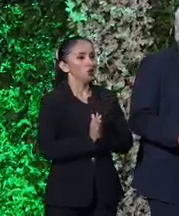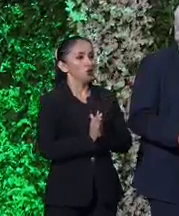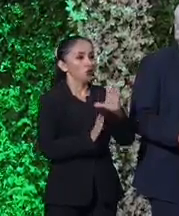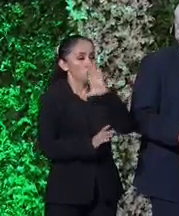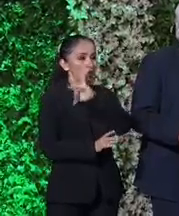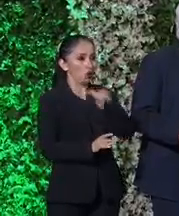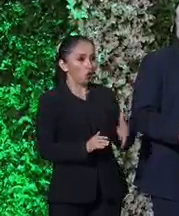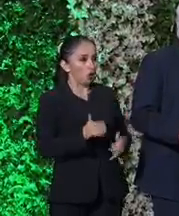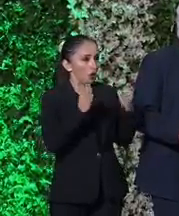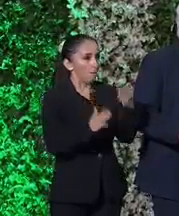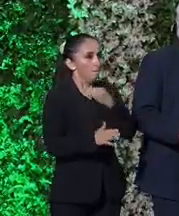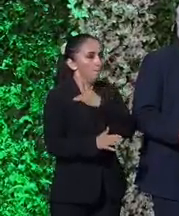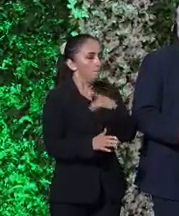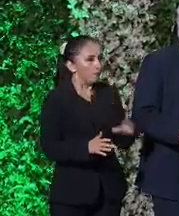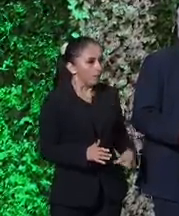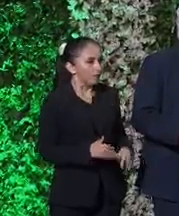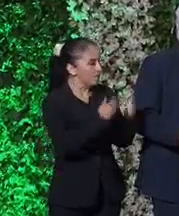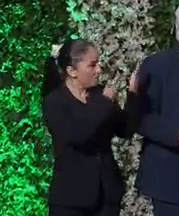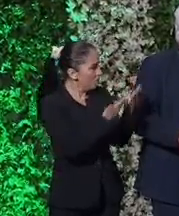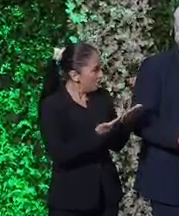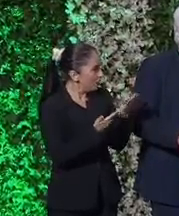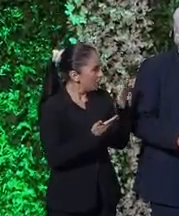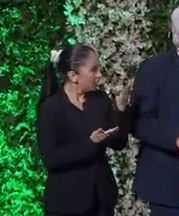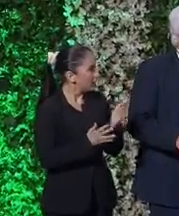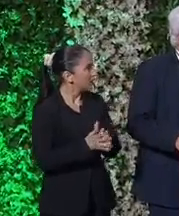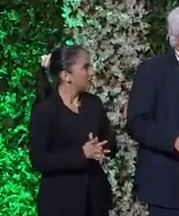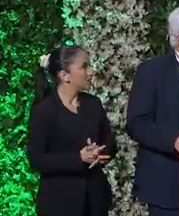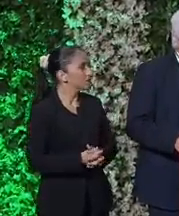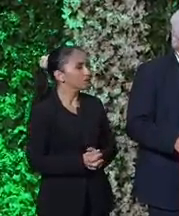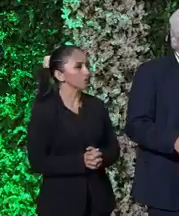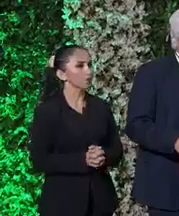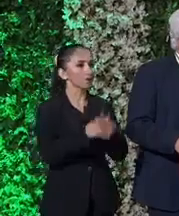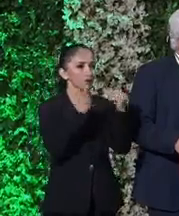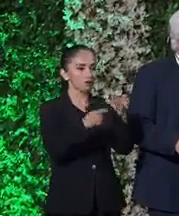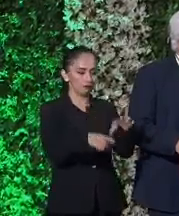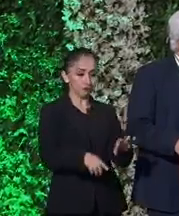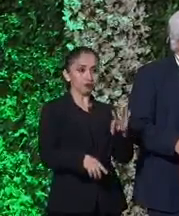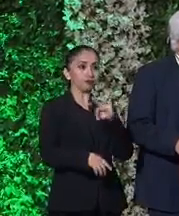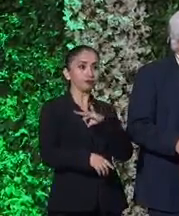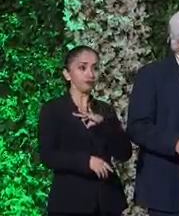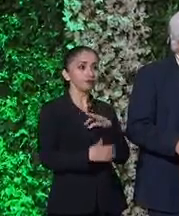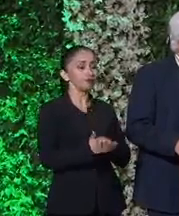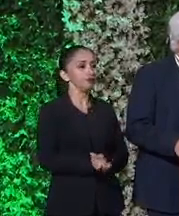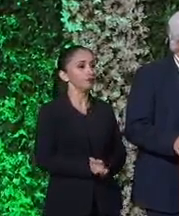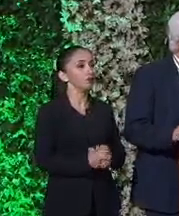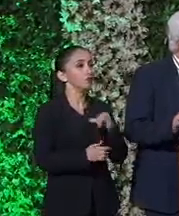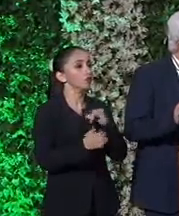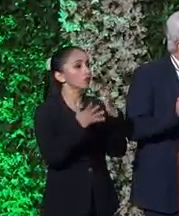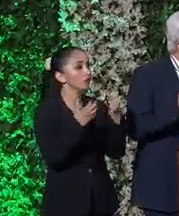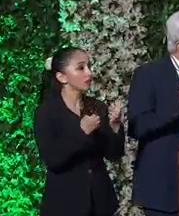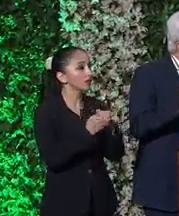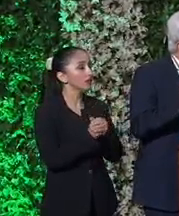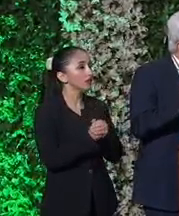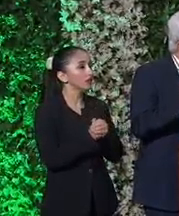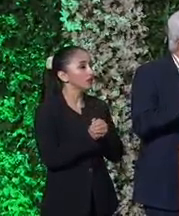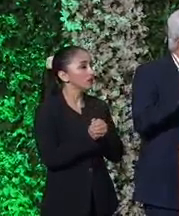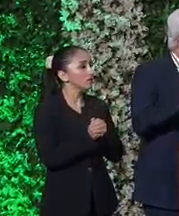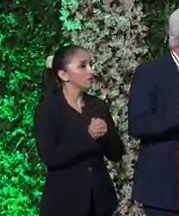el Consejo Municipal que me ha invitado y me está distinguiendo, yo quería abrir